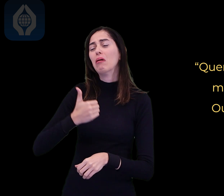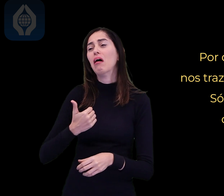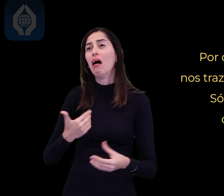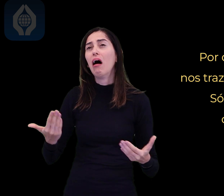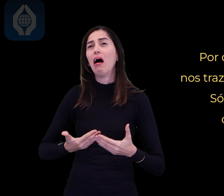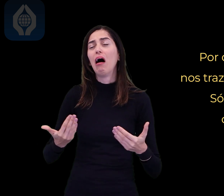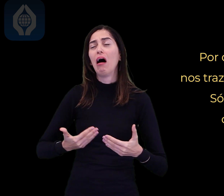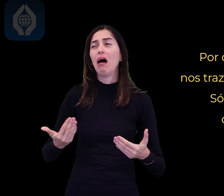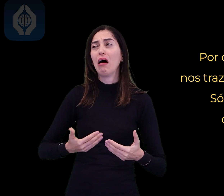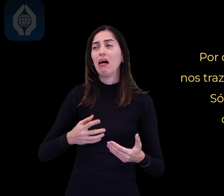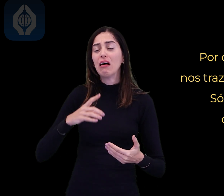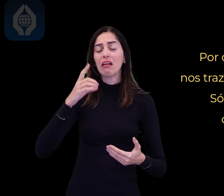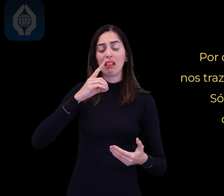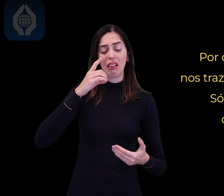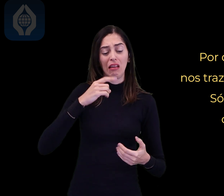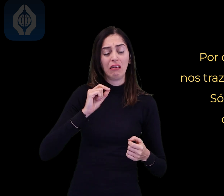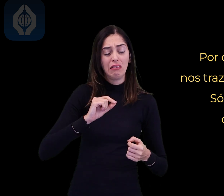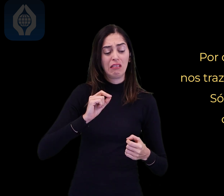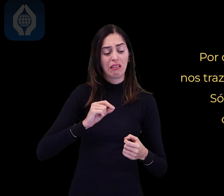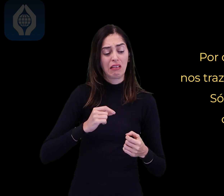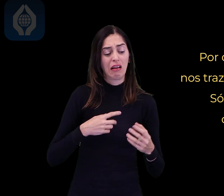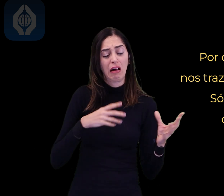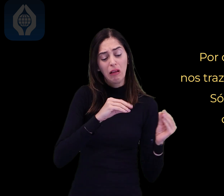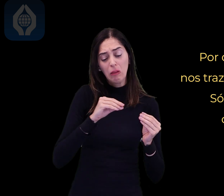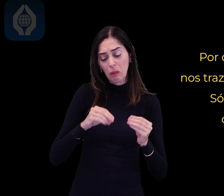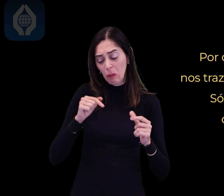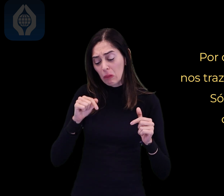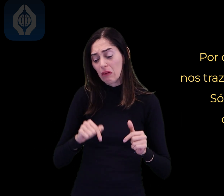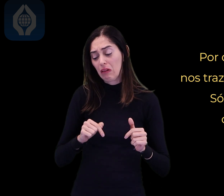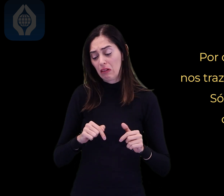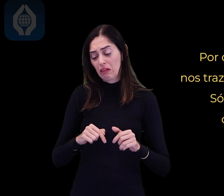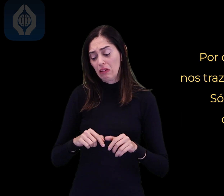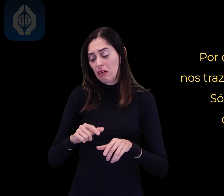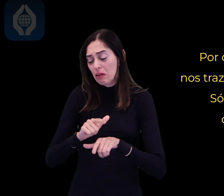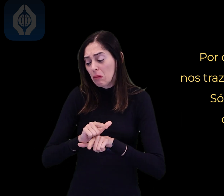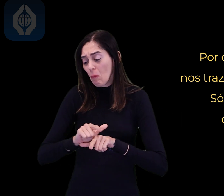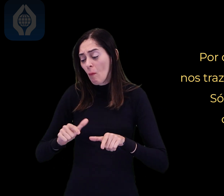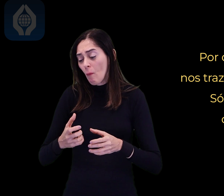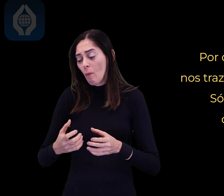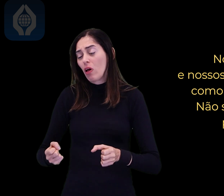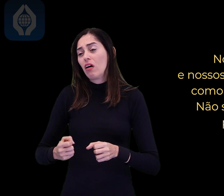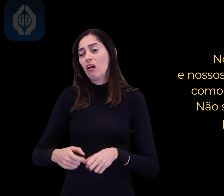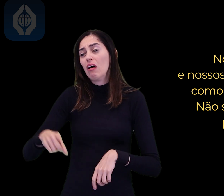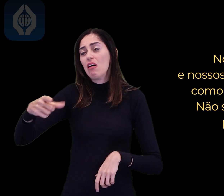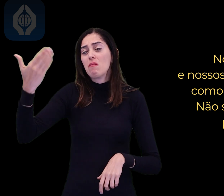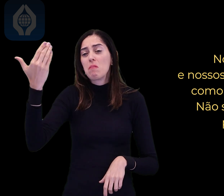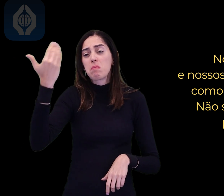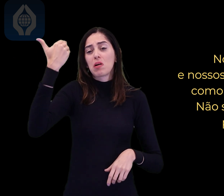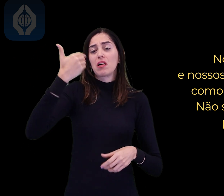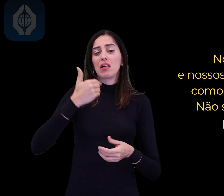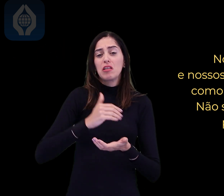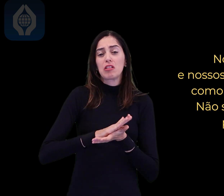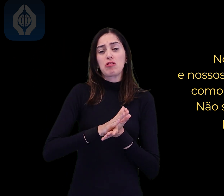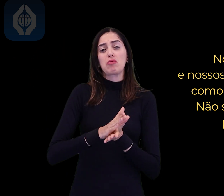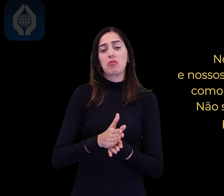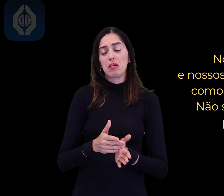porque o Senhor está nos trazendo para esta terra, só para nos deixar cair a espada. Nossas mulheres, nossos filhos serão tomados